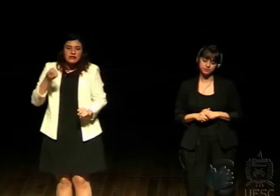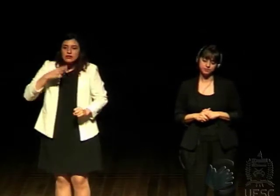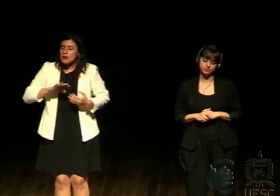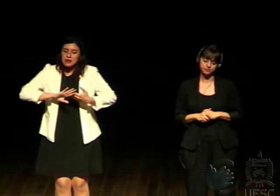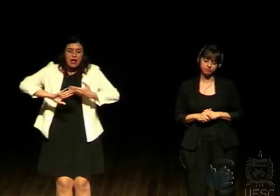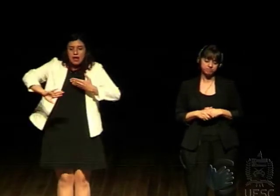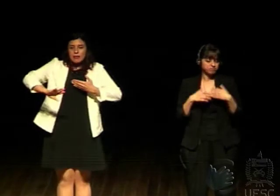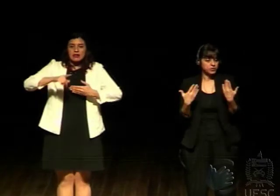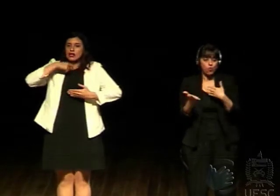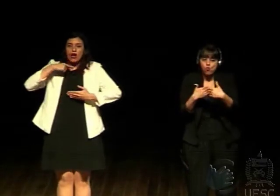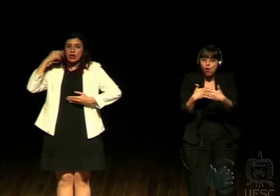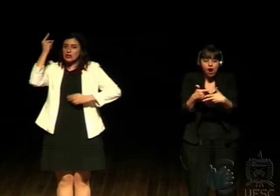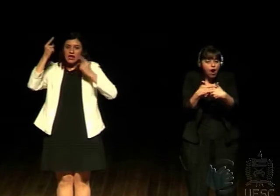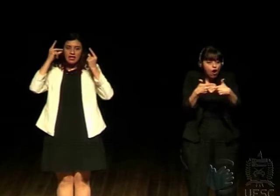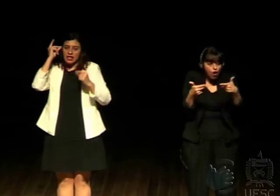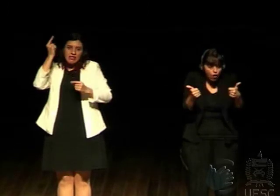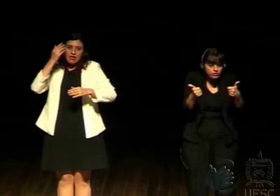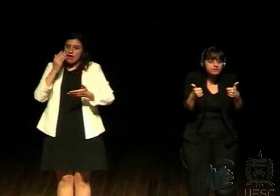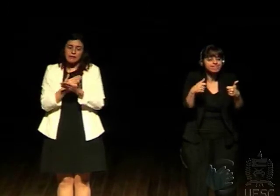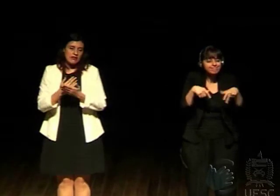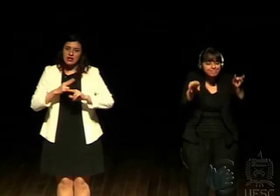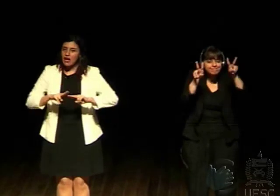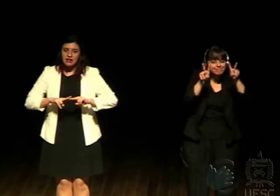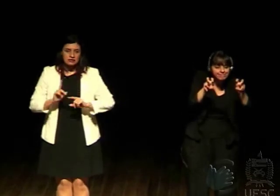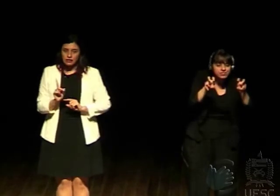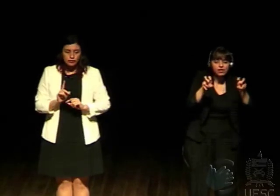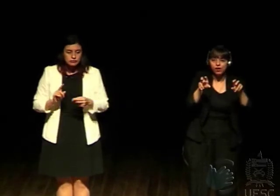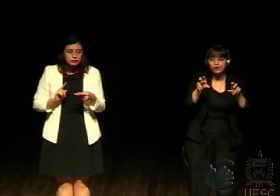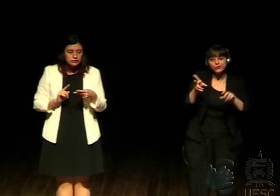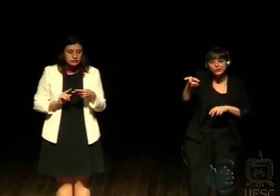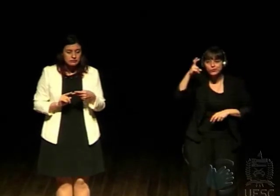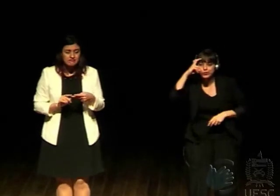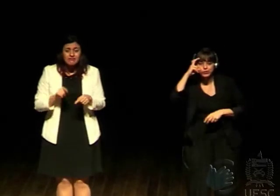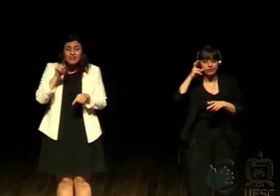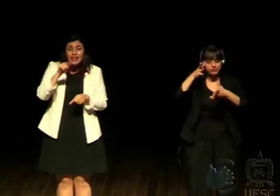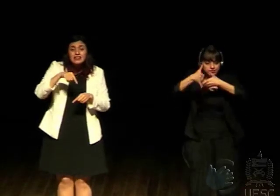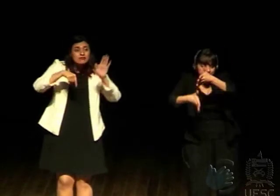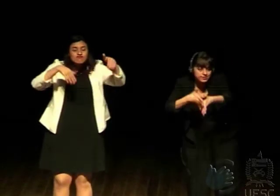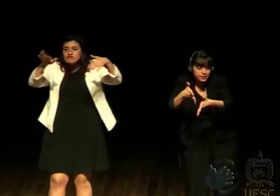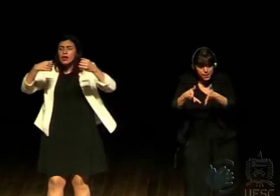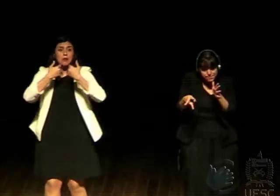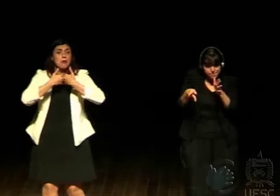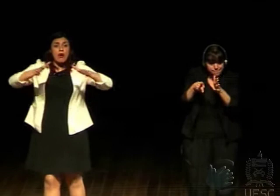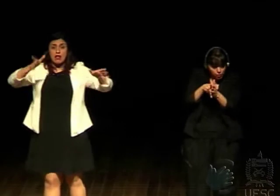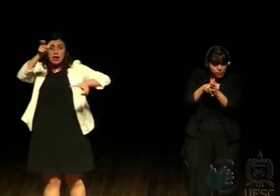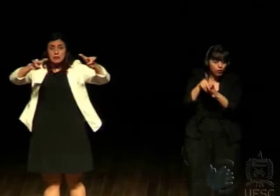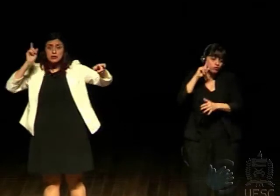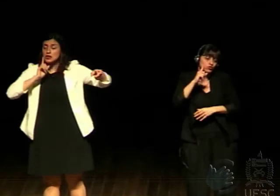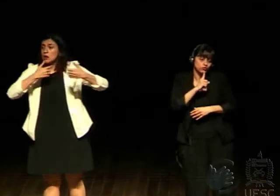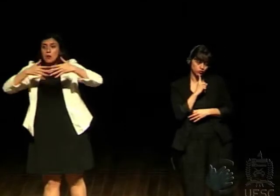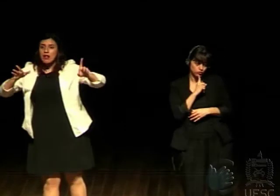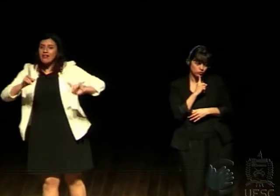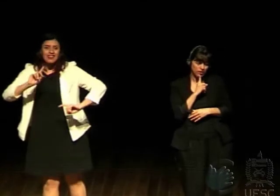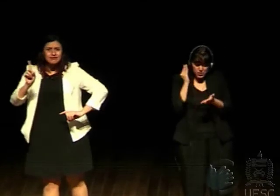Entonces, cualquier iniciativa que tenga que ver con la lengua de señas, con la cultura o con cualquier aspecto de las personas sordas deben desde sus